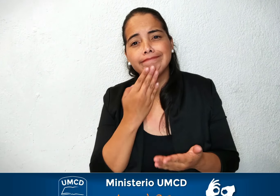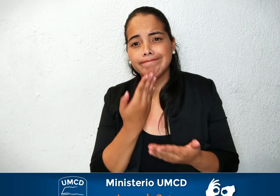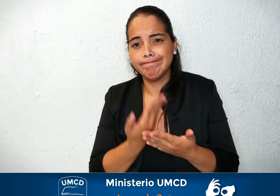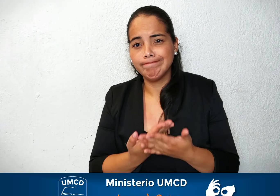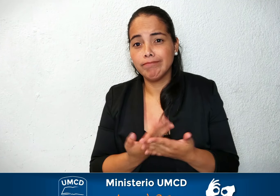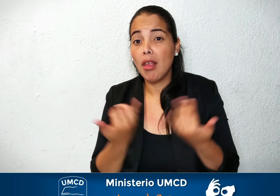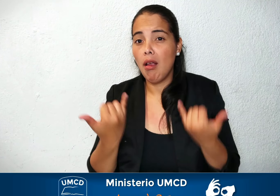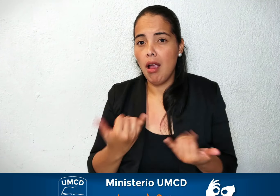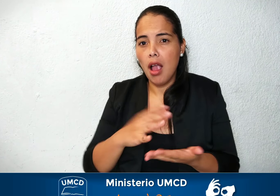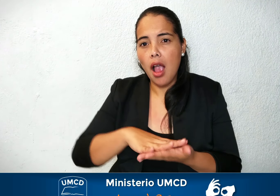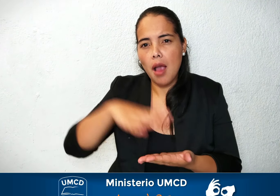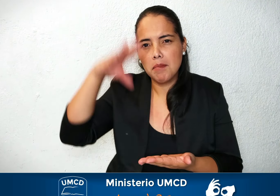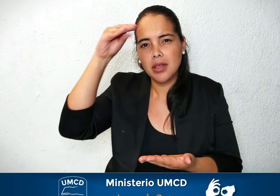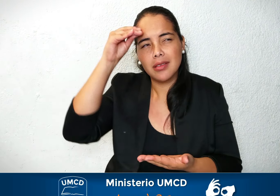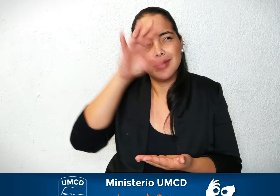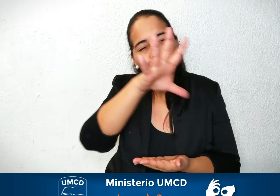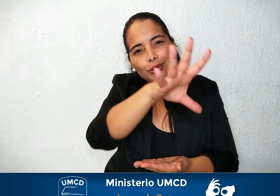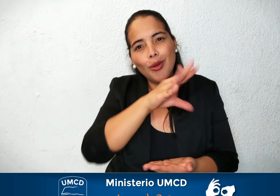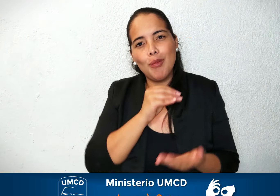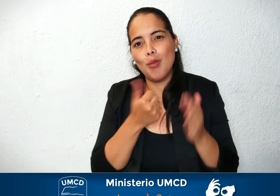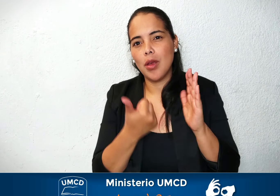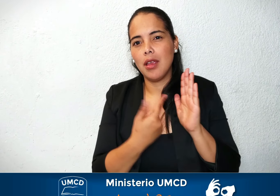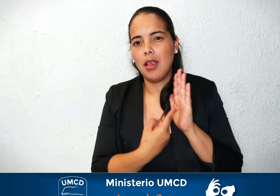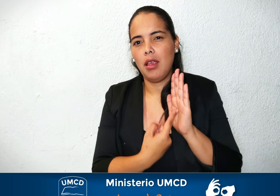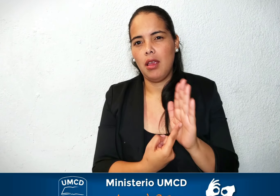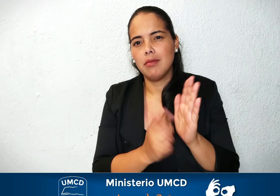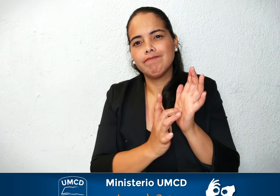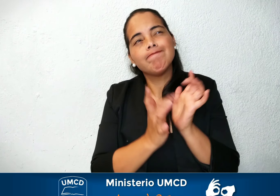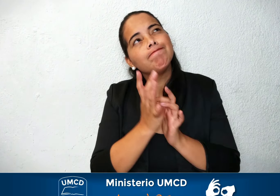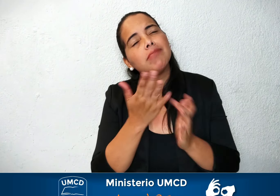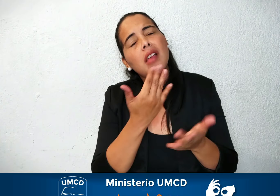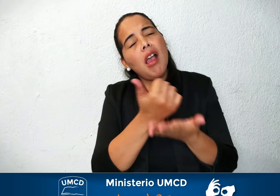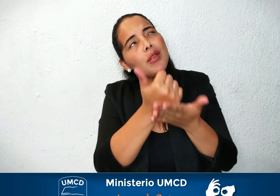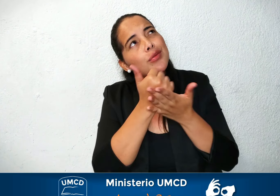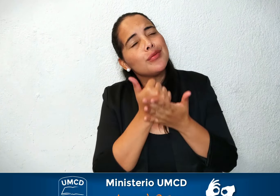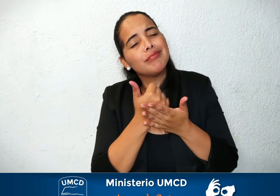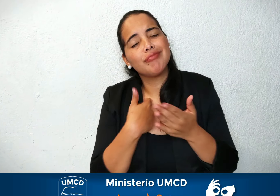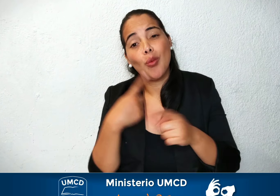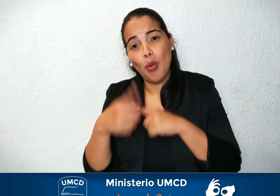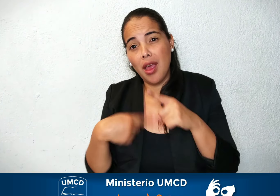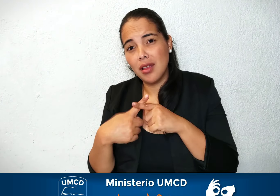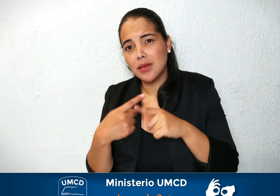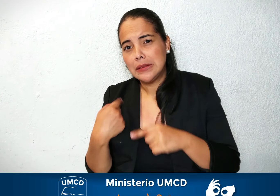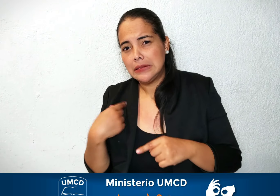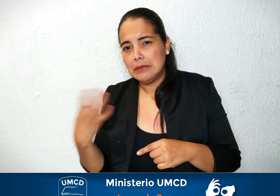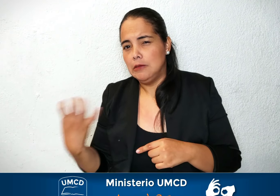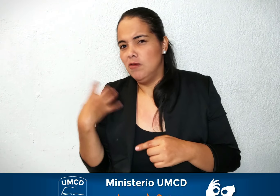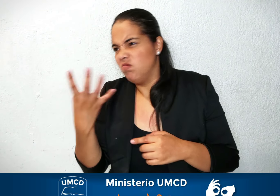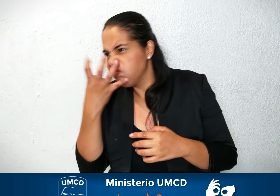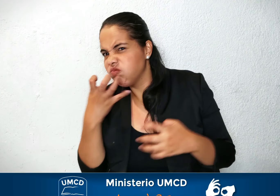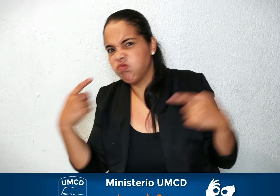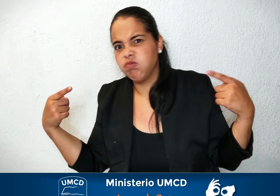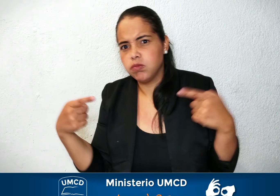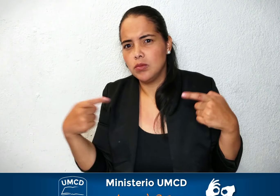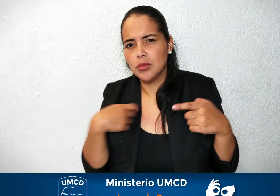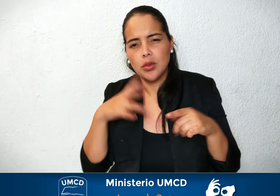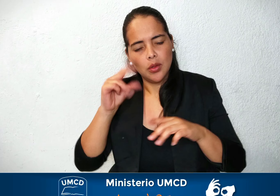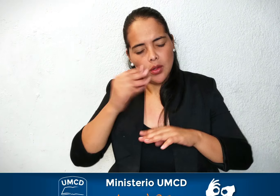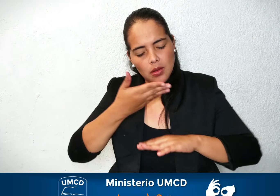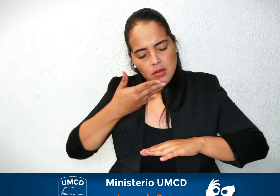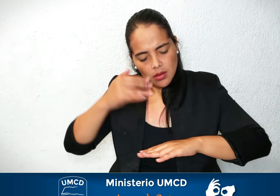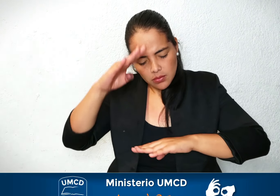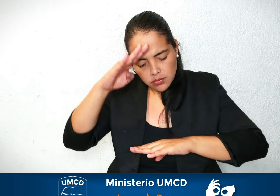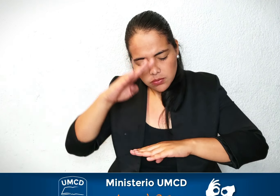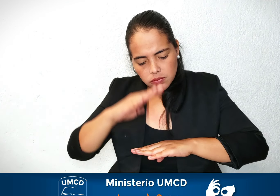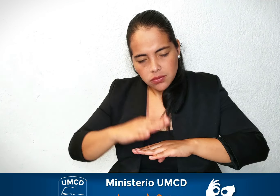salvación. Aprendamos de eso. Pidámosle al Señor que nos ayude en los momentos en los que tengamos que hacer algo,